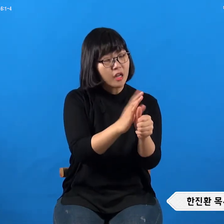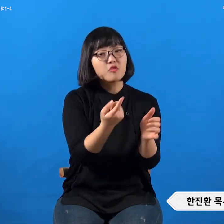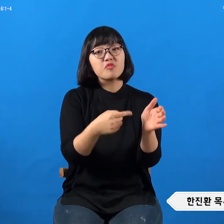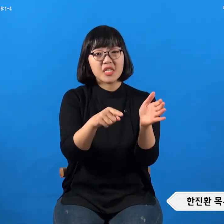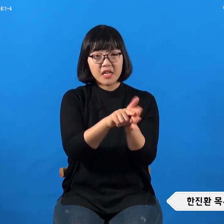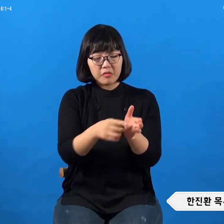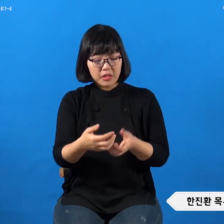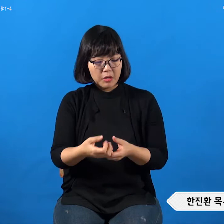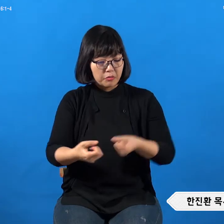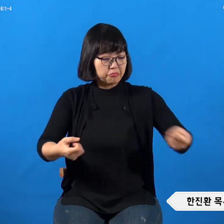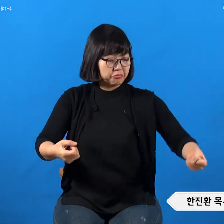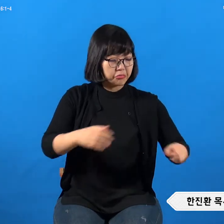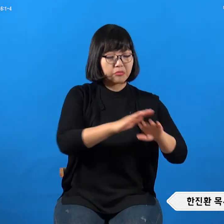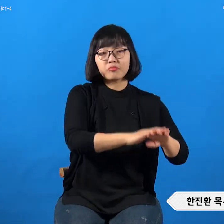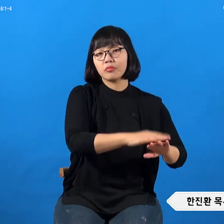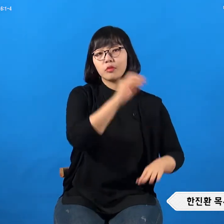좋습니다.